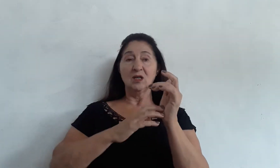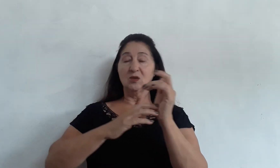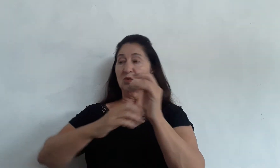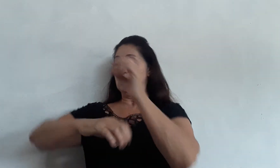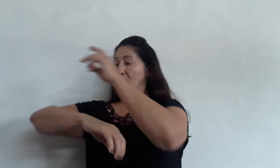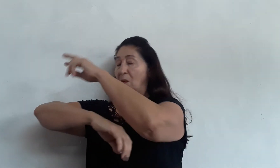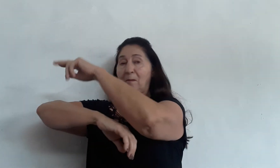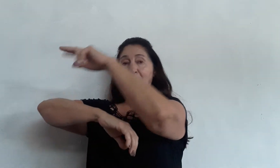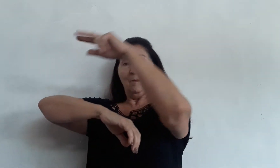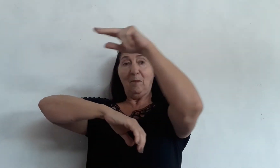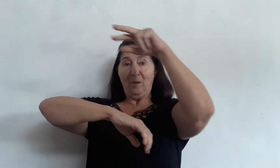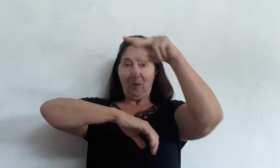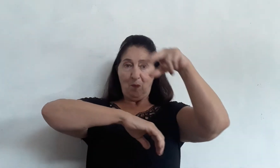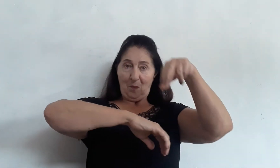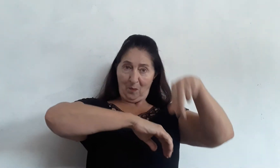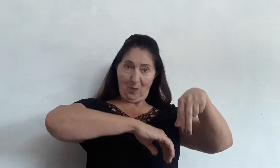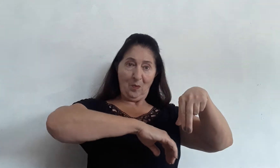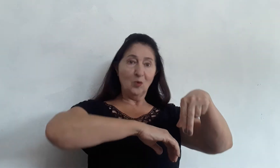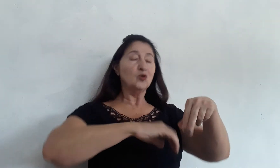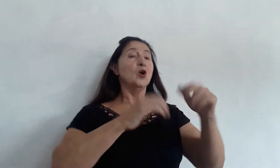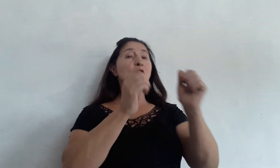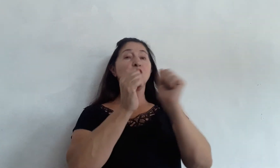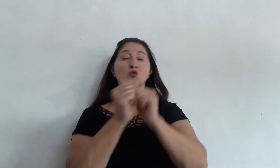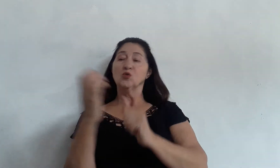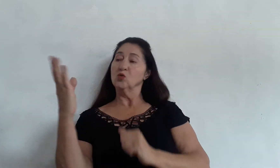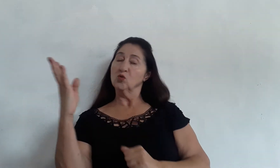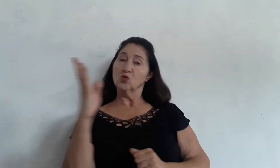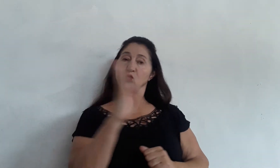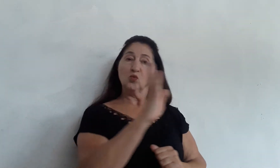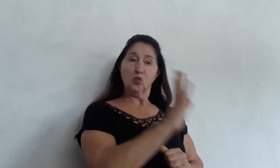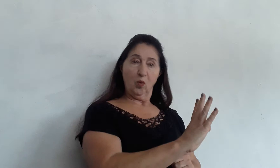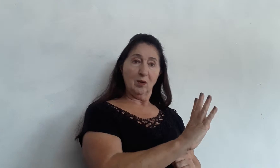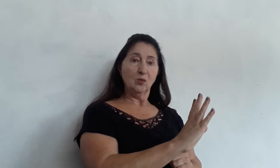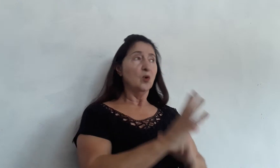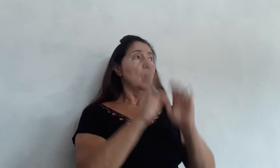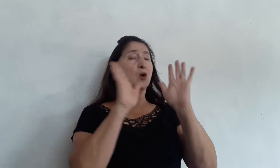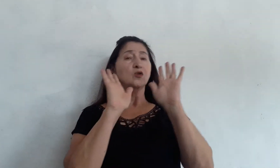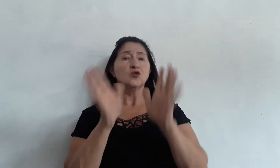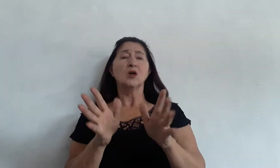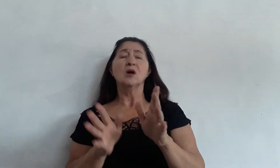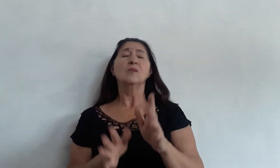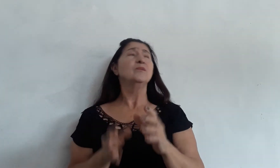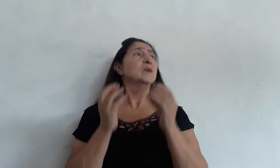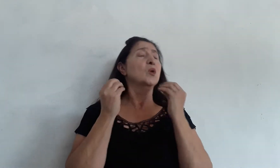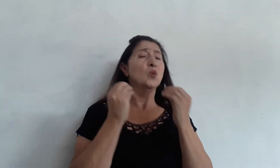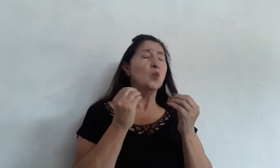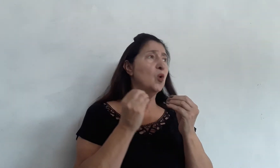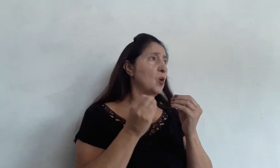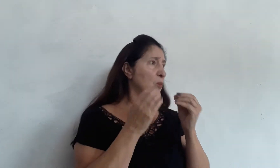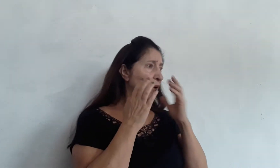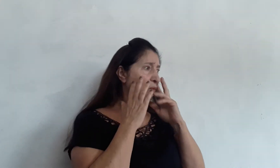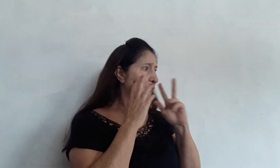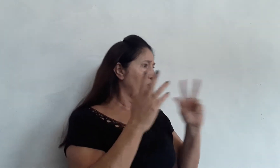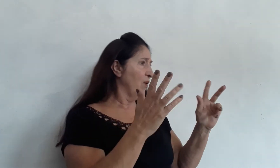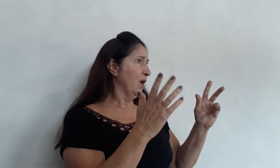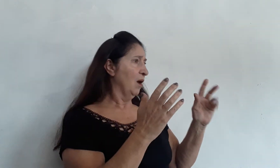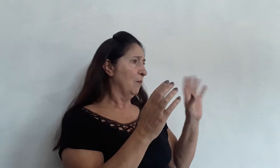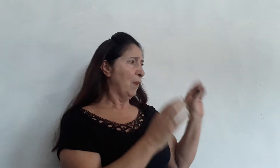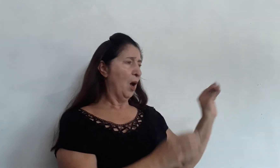que Jesus desce do monte com Pedro, Tiago e João. E quando chega, houve aquele burburinho, porque os